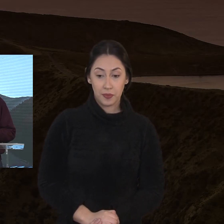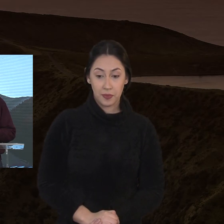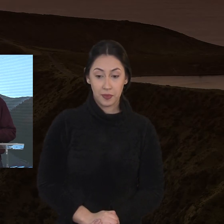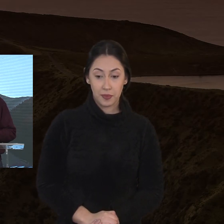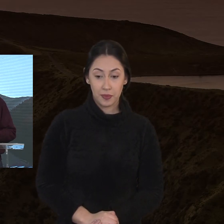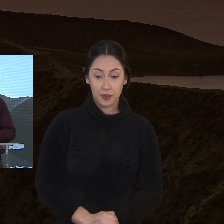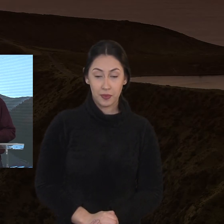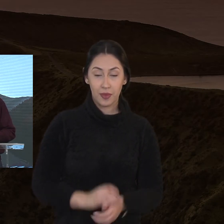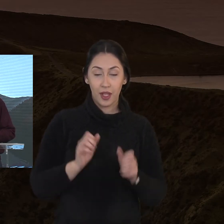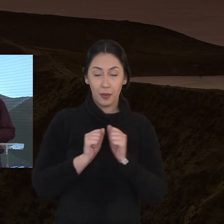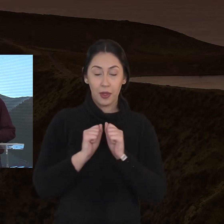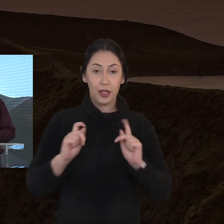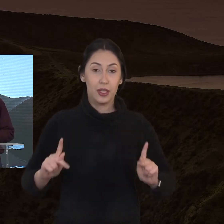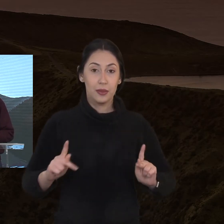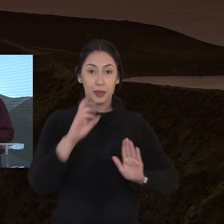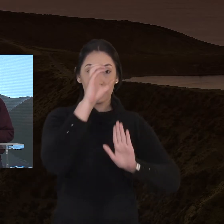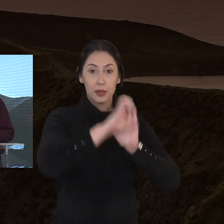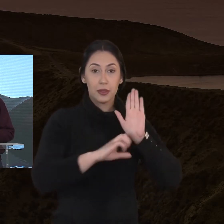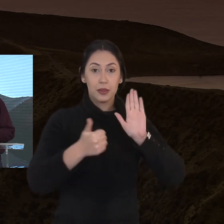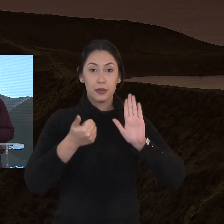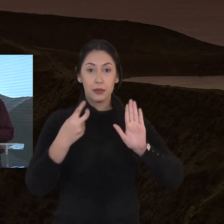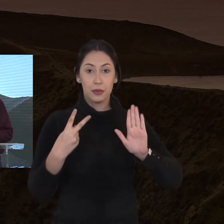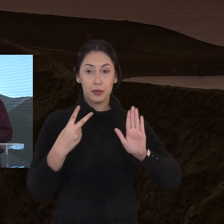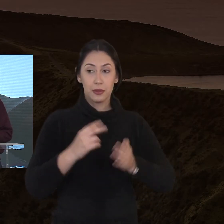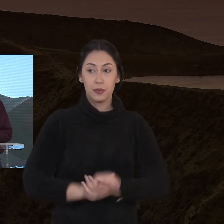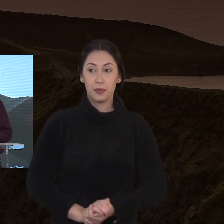em apocalipse 12